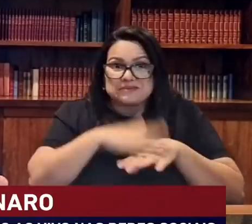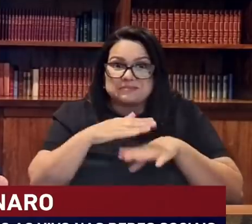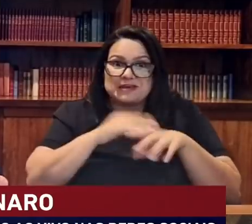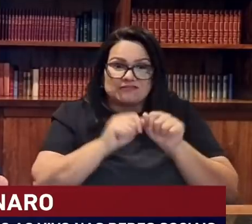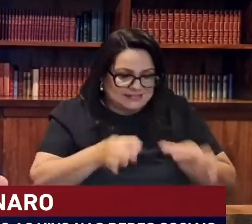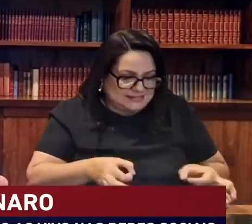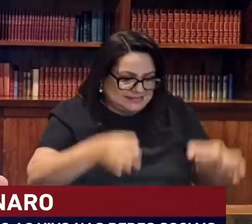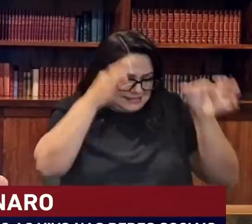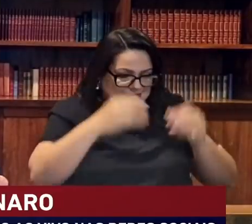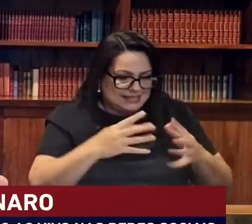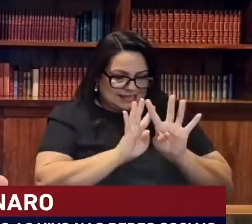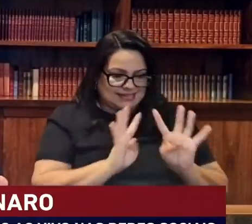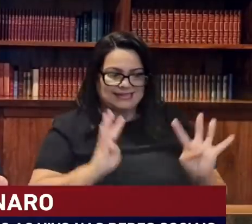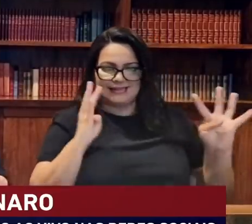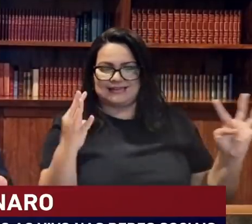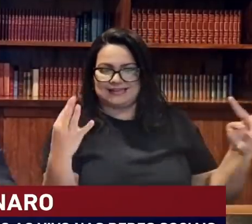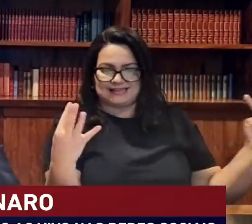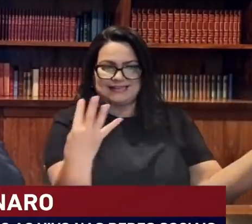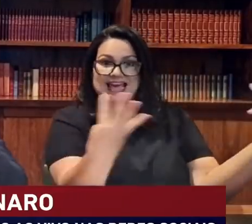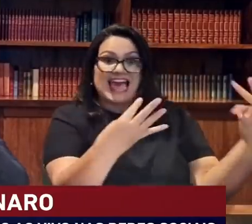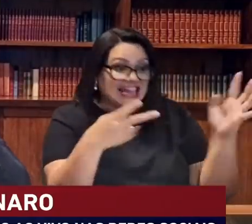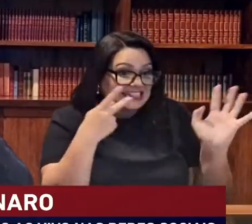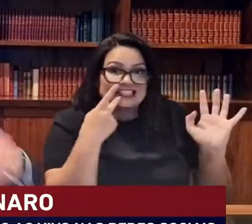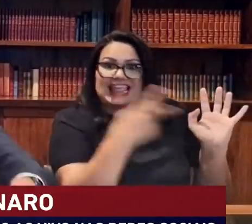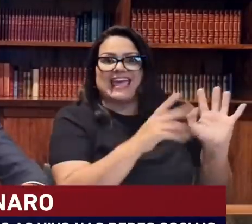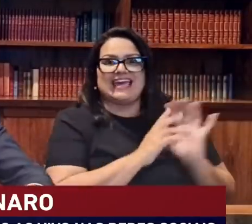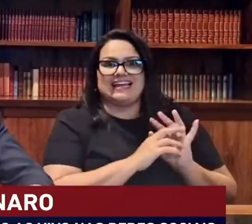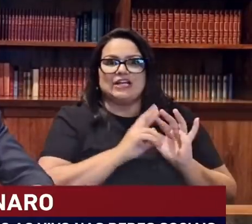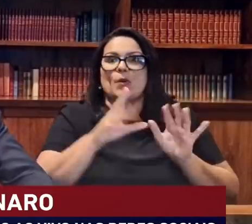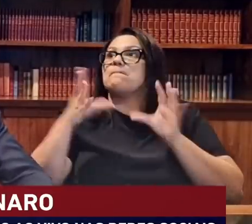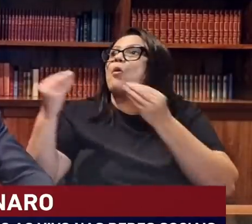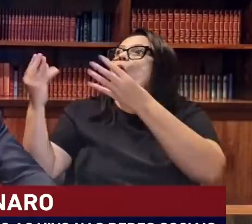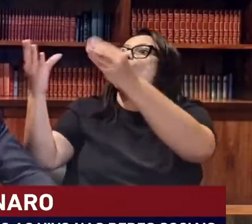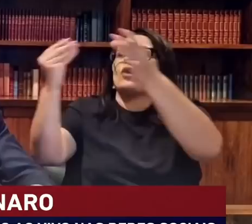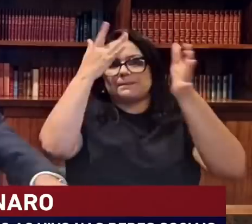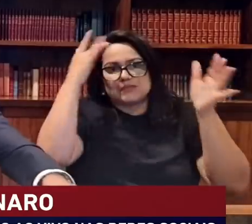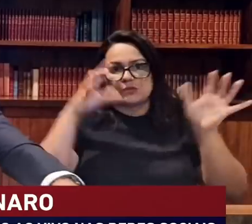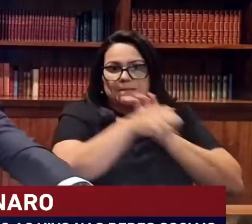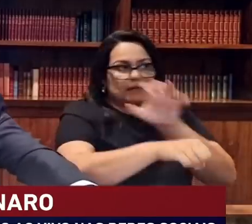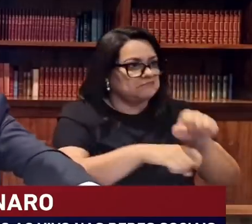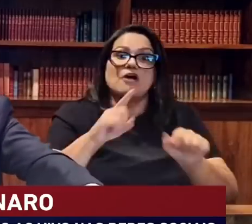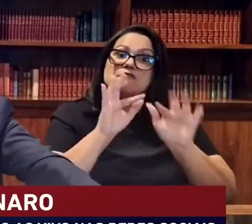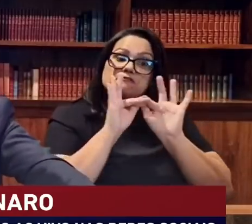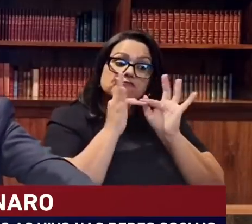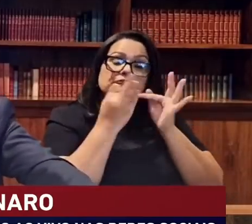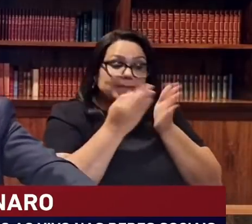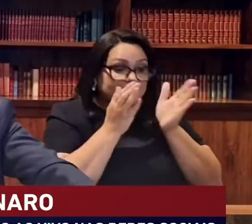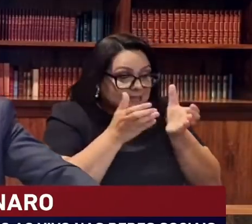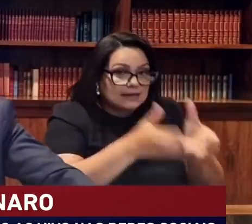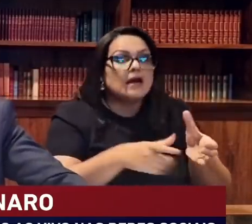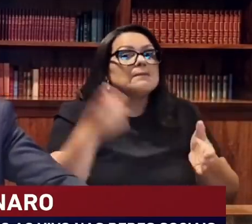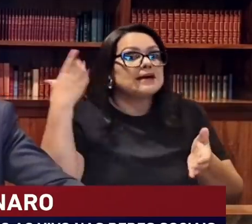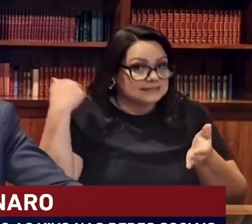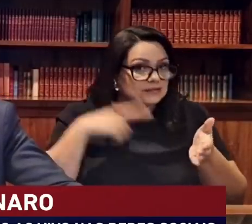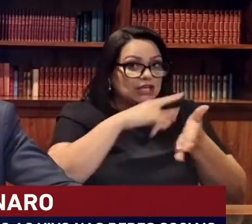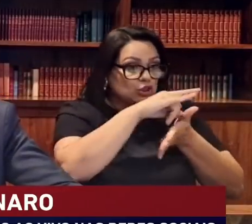a terra dela. E não é título coletivo, é para a família. Porque tinha uns títulos aí, presidente, que era coletivo, e se a pessoa